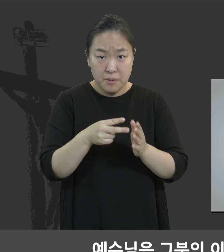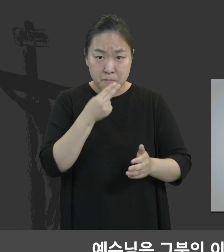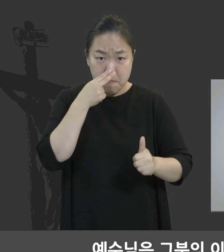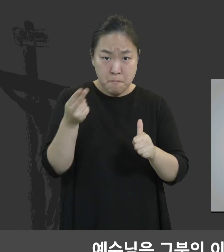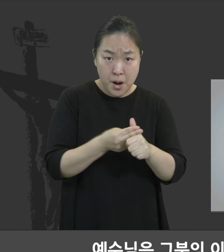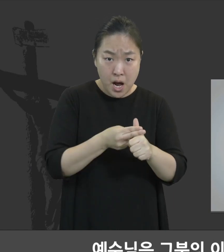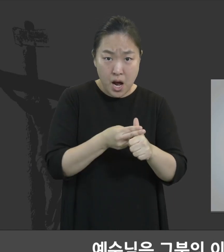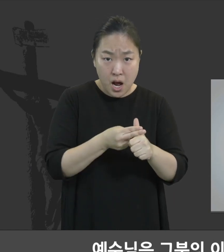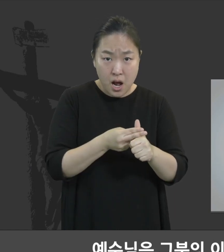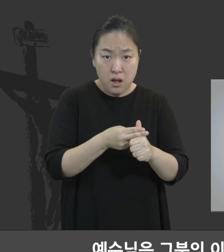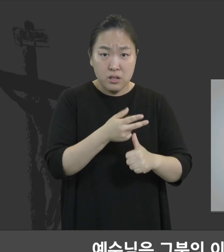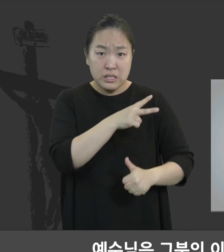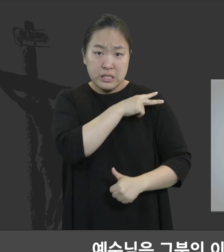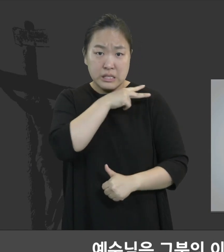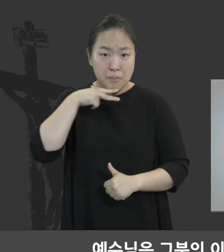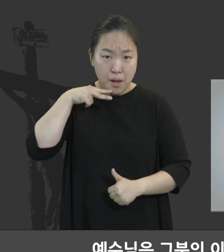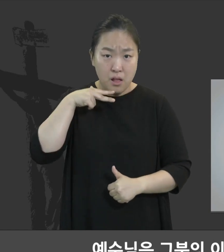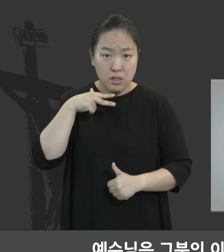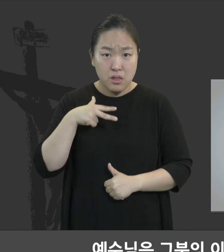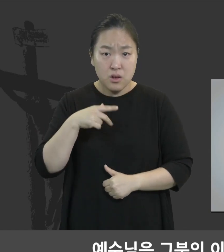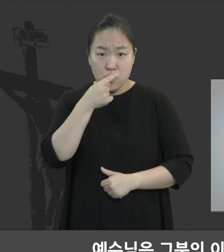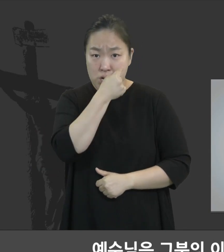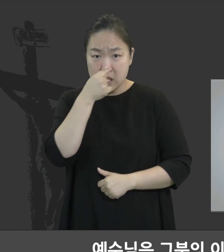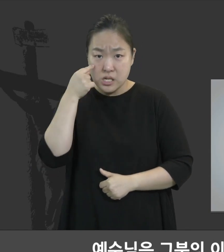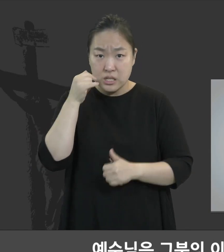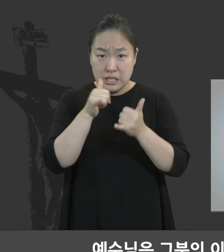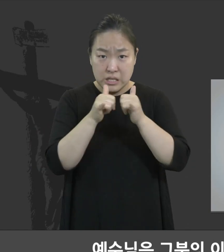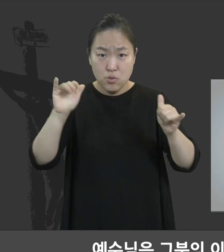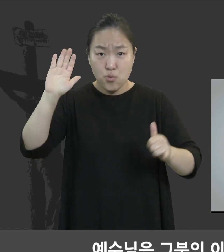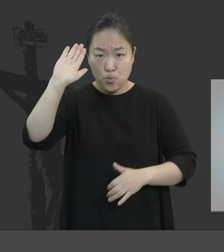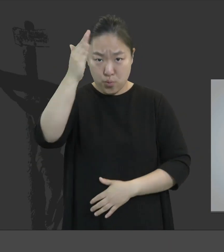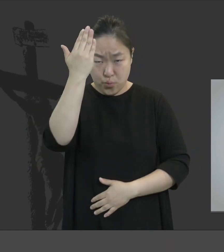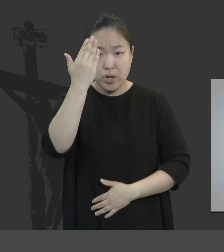받는 스데반의 편에 선 증인이신 것이죠.